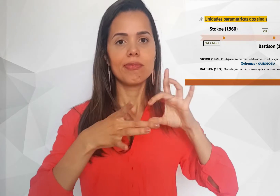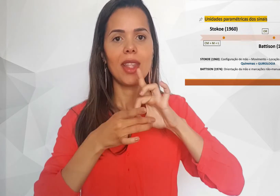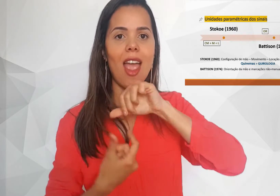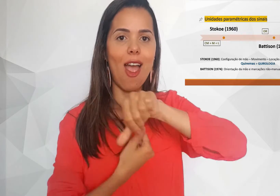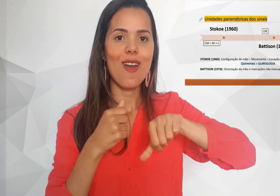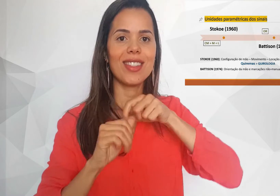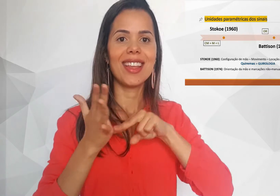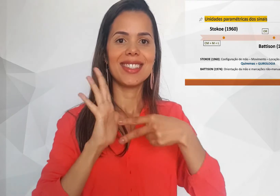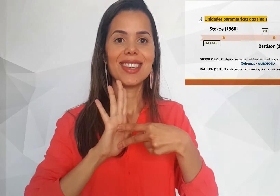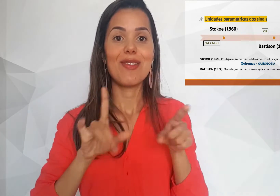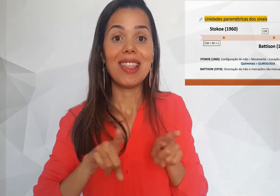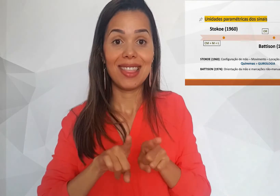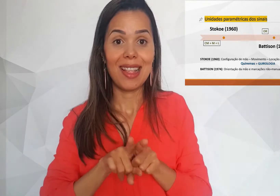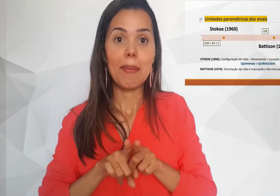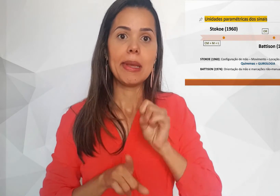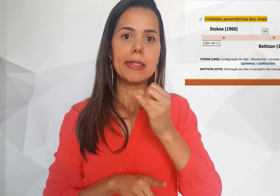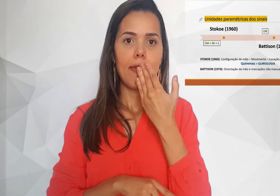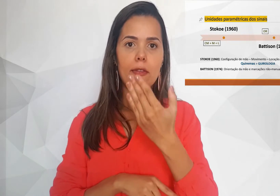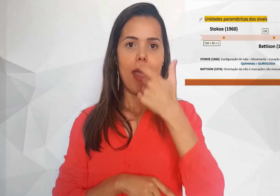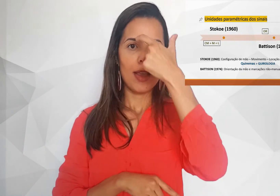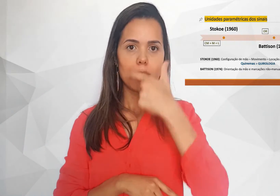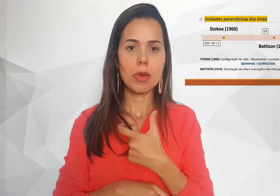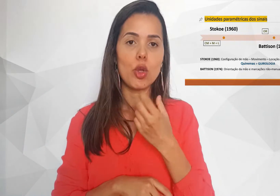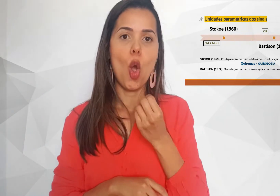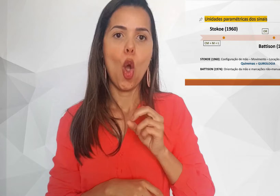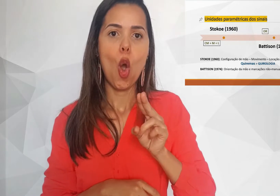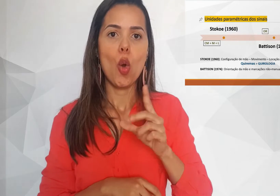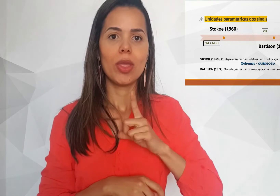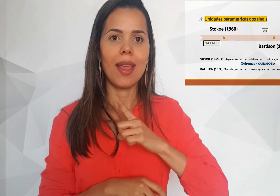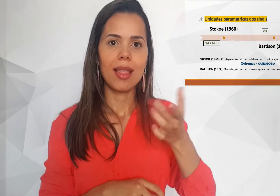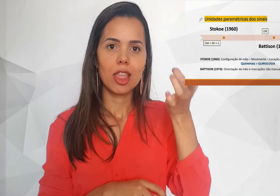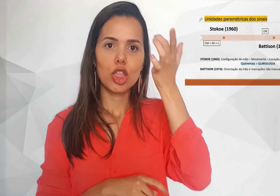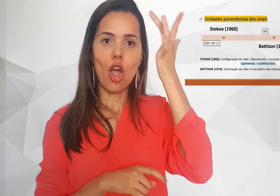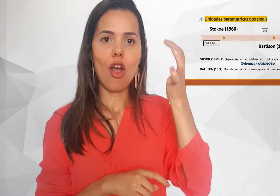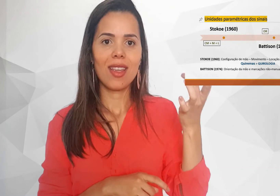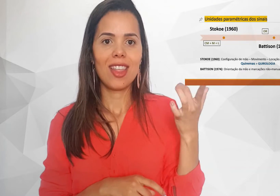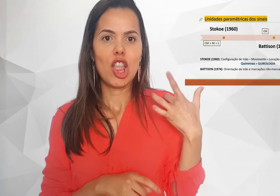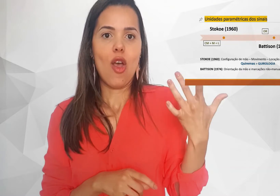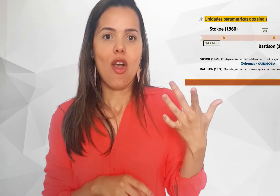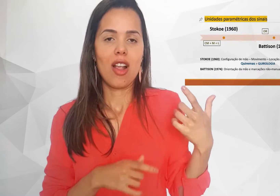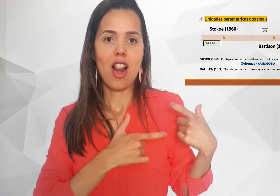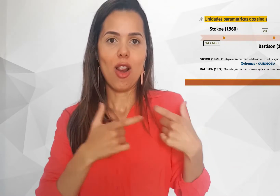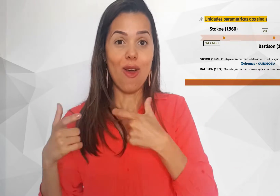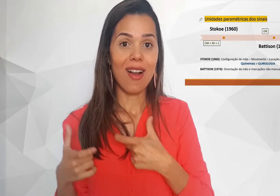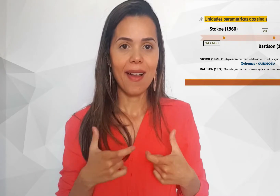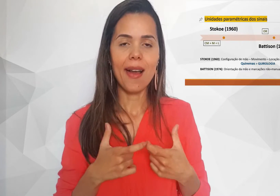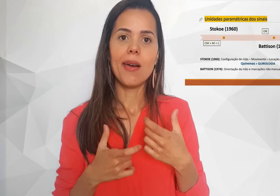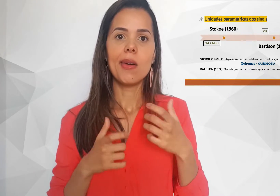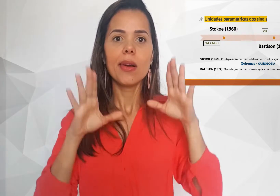os demais parâmetros são articulados, né, se é frente ao corpo do sinalizador, ou se tem algum toque em alguma